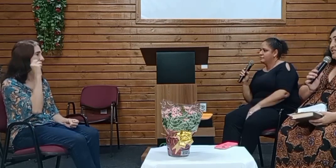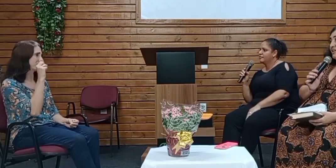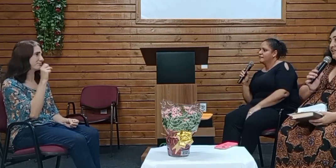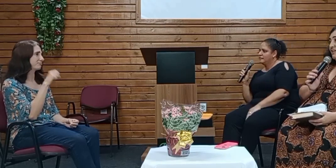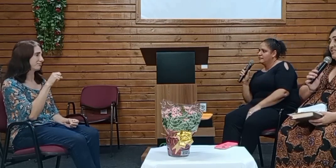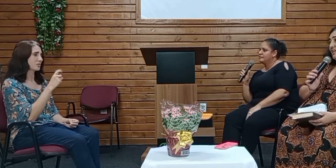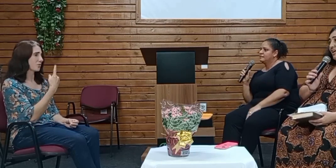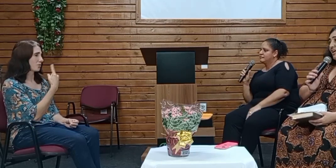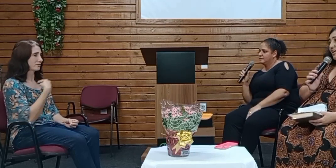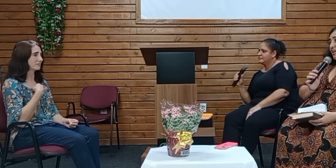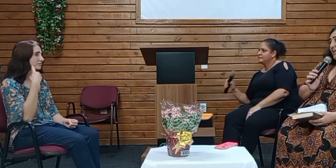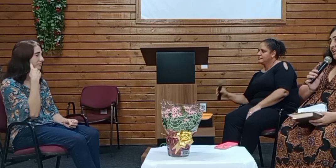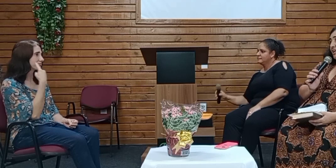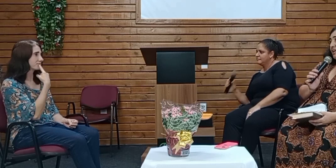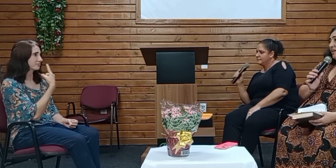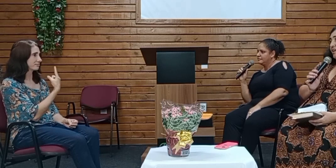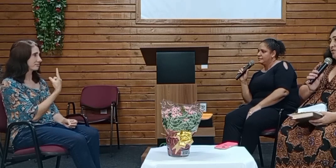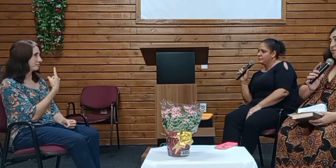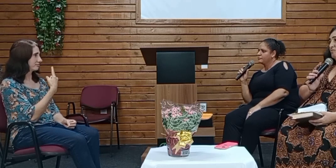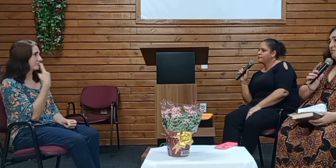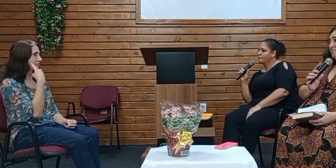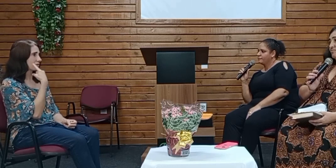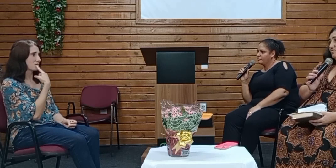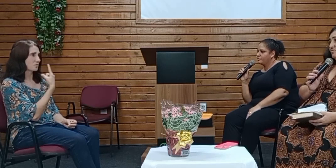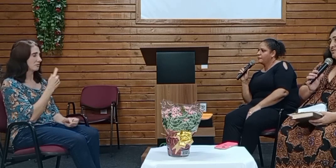outras crianças, né? E tu